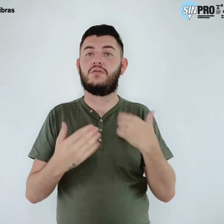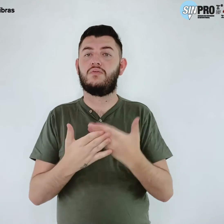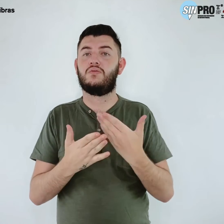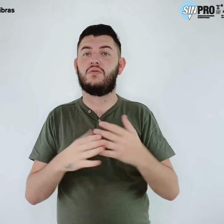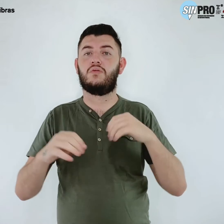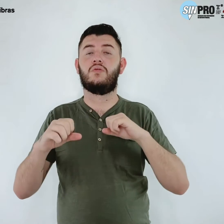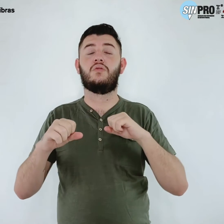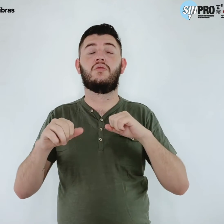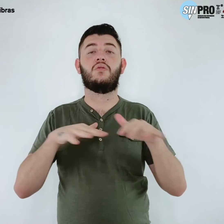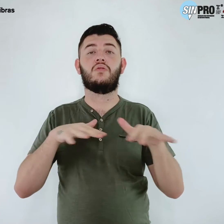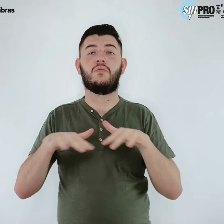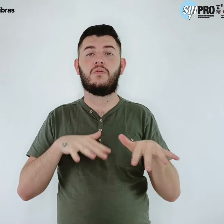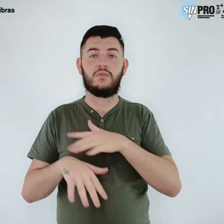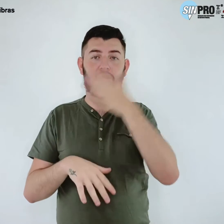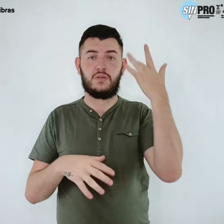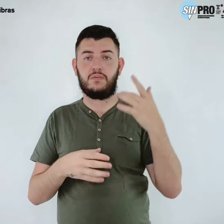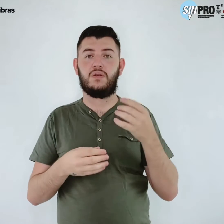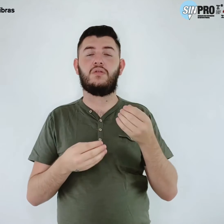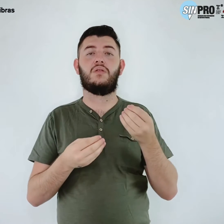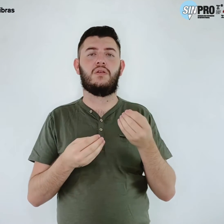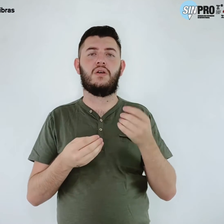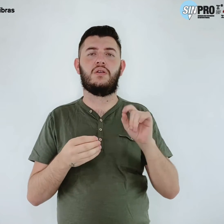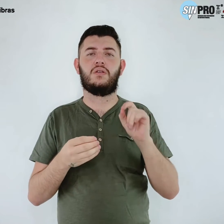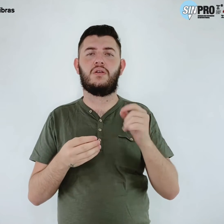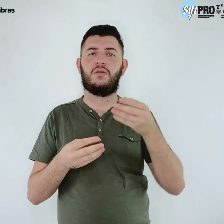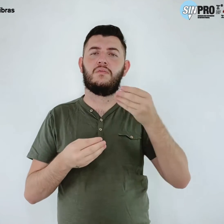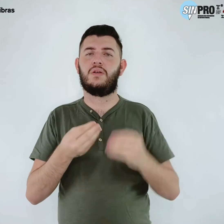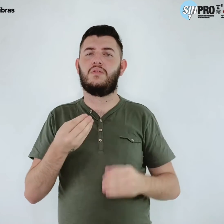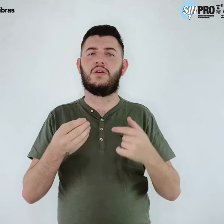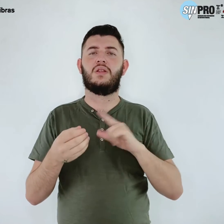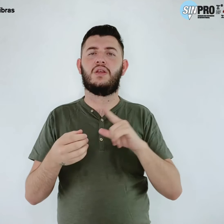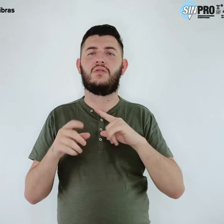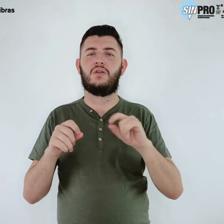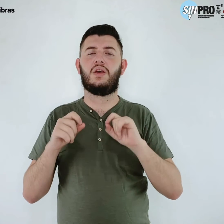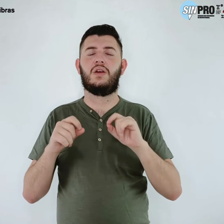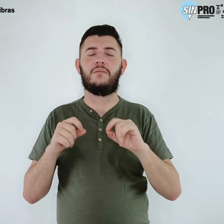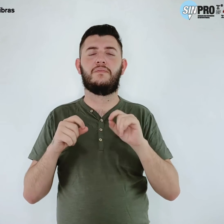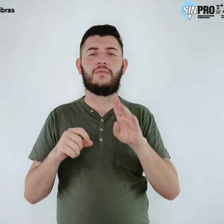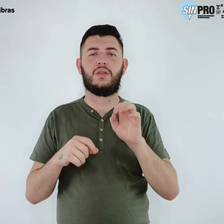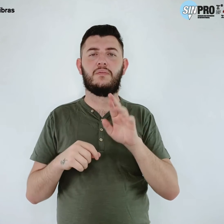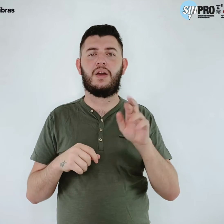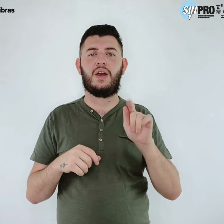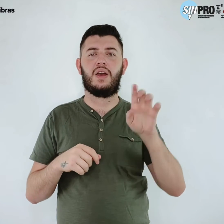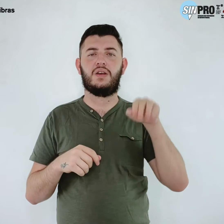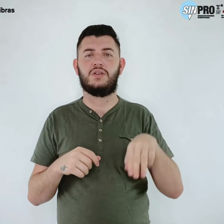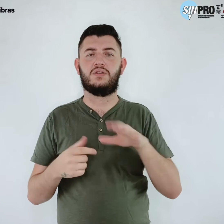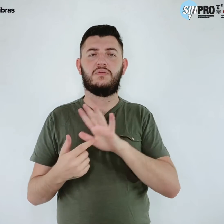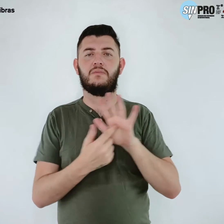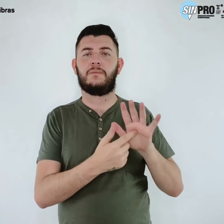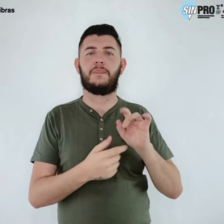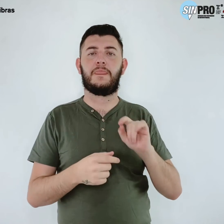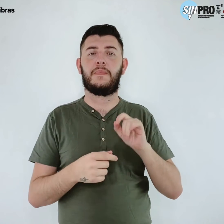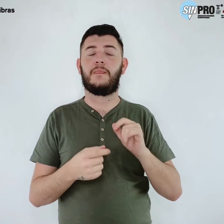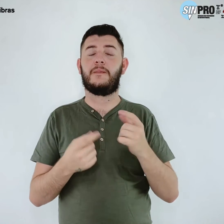feijão, carne. Um estudo do movimento dos atingidos por barragens indica que o quilo do feijão,